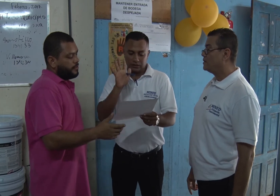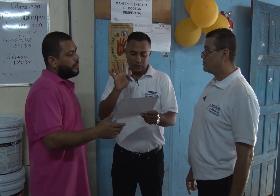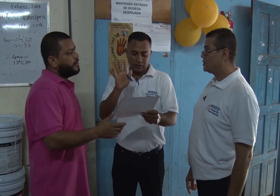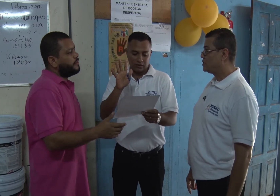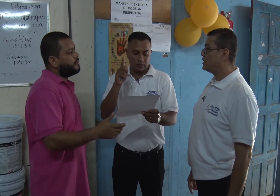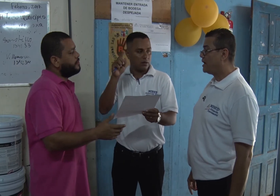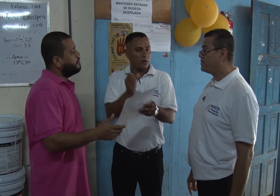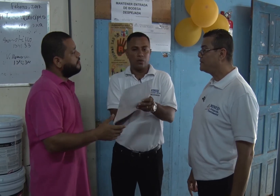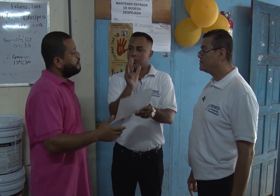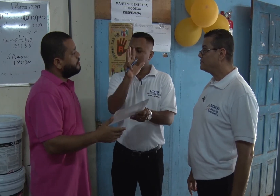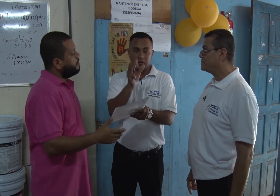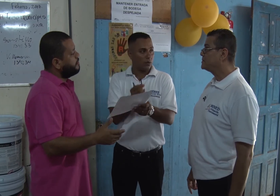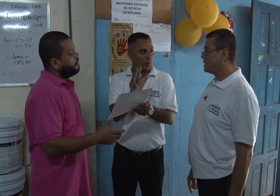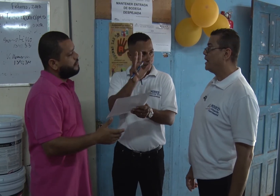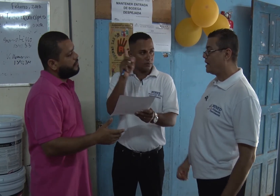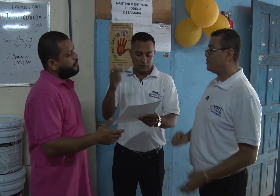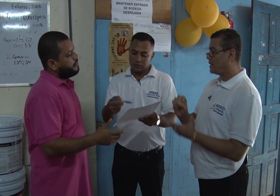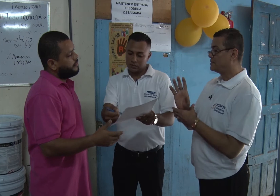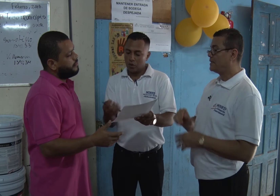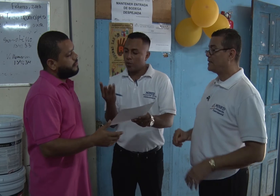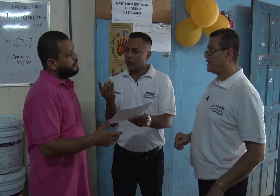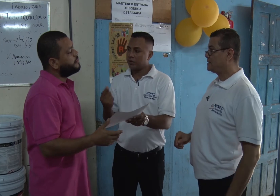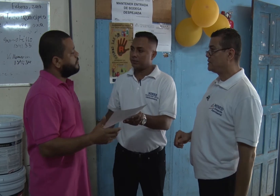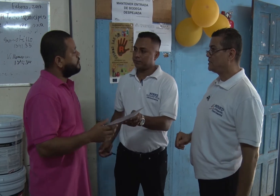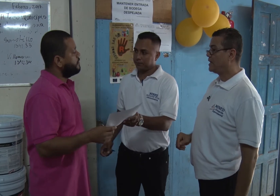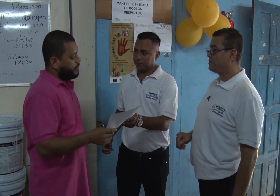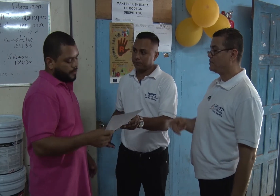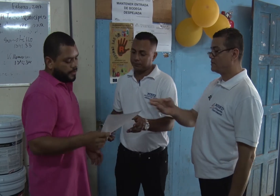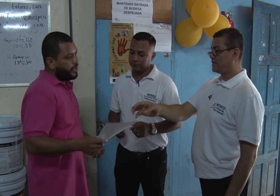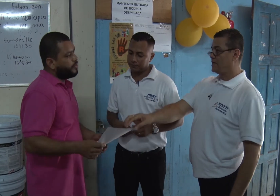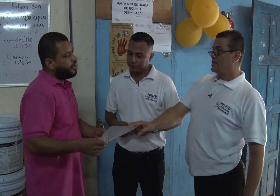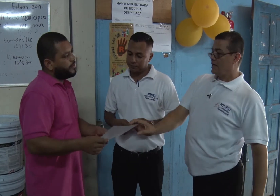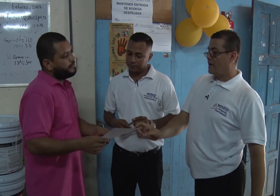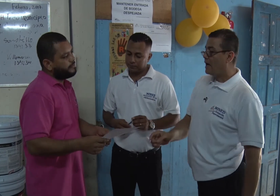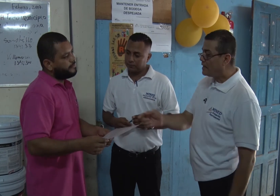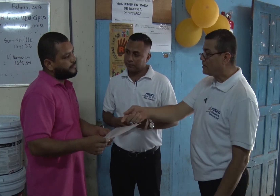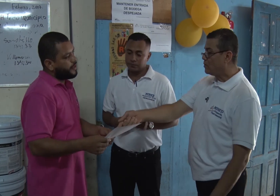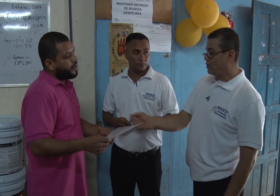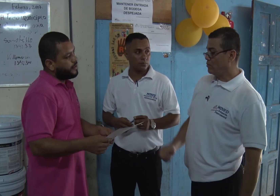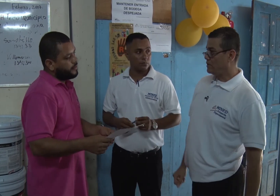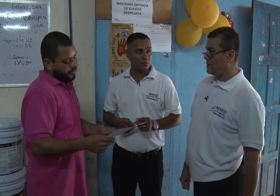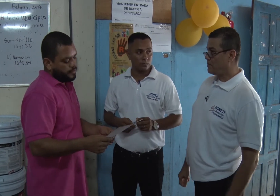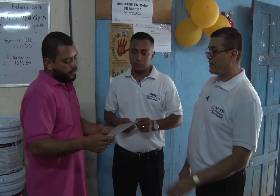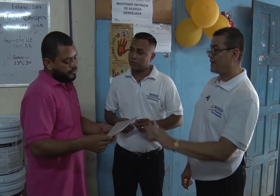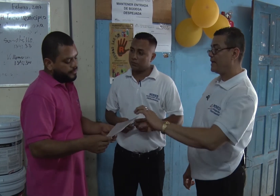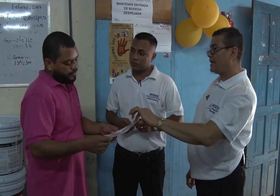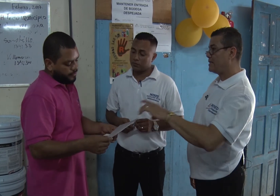Entonces, Chichigalpa. Ajá, lo de la teleclase, Chichigalpa, entonces, ajá, ahí están todos los municipios para que haga la